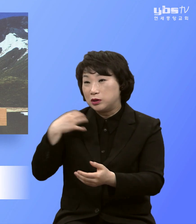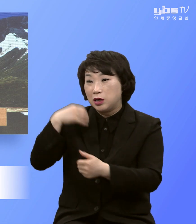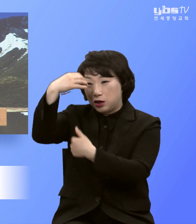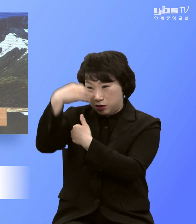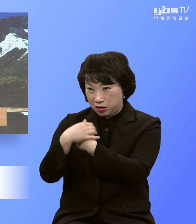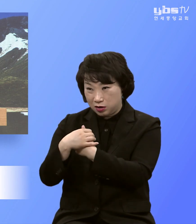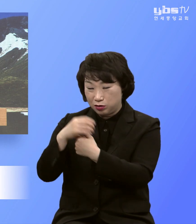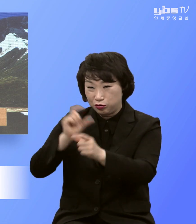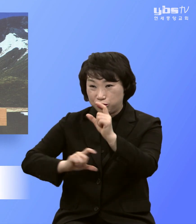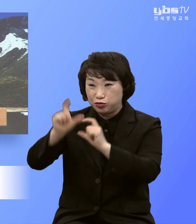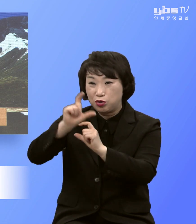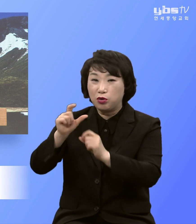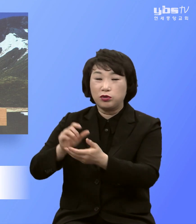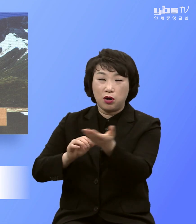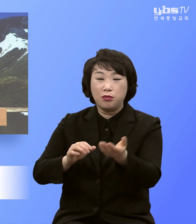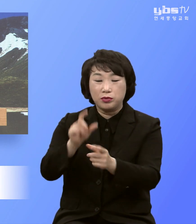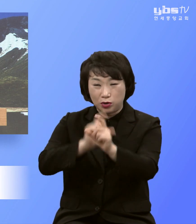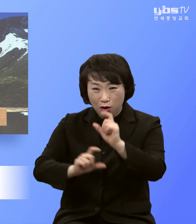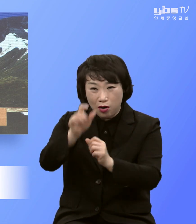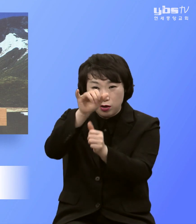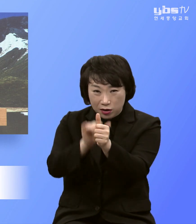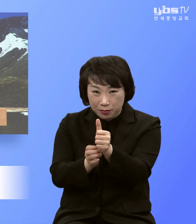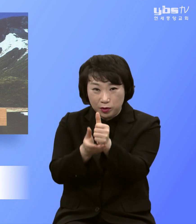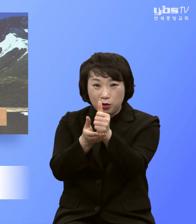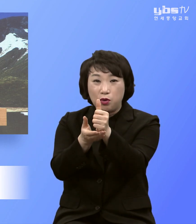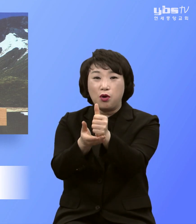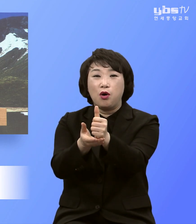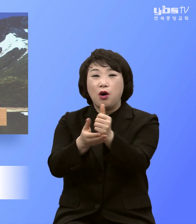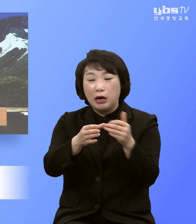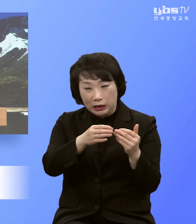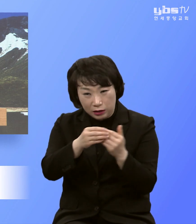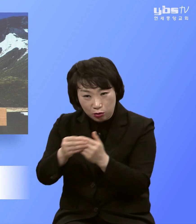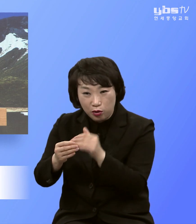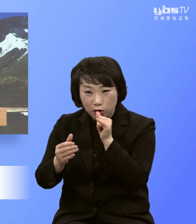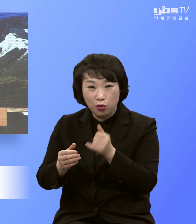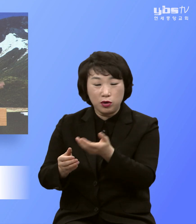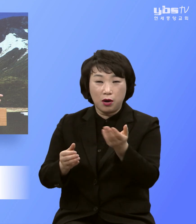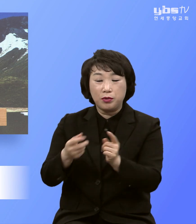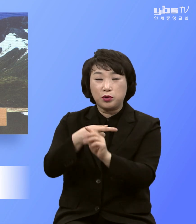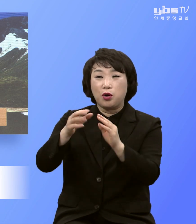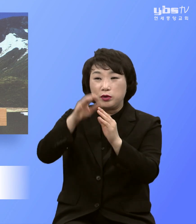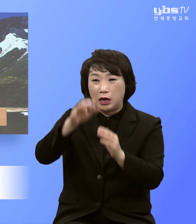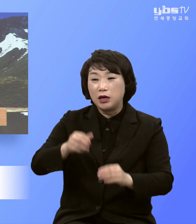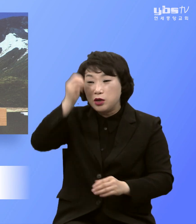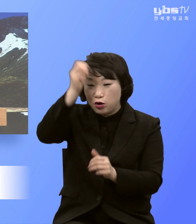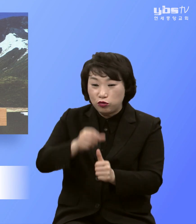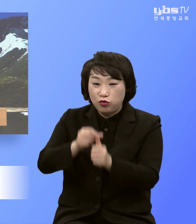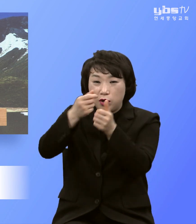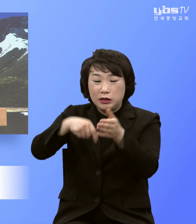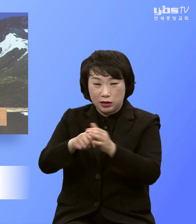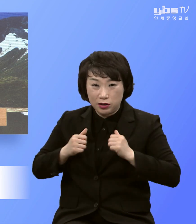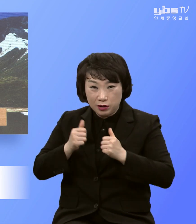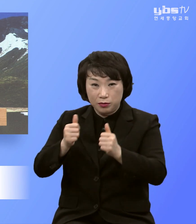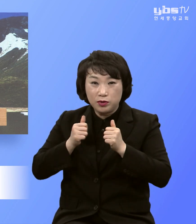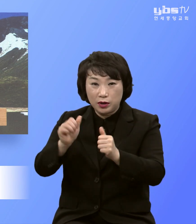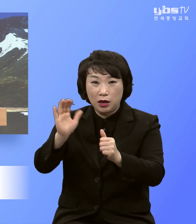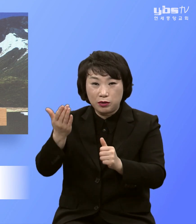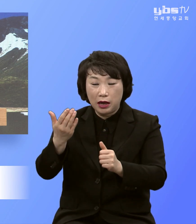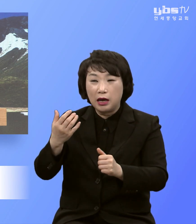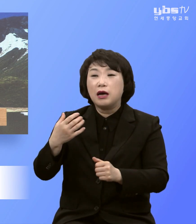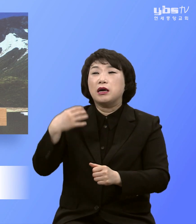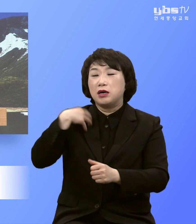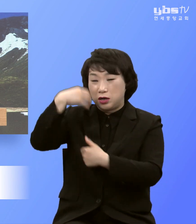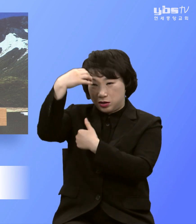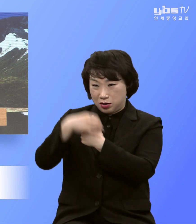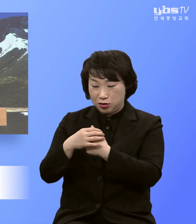될수록 그것 가지고 섬기고, 교회를 섬기게 끌어가고, 교회에 정말로 영혼구령을 위해 힘쓰고, 사명을